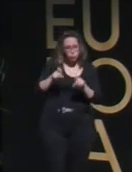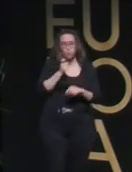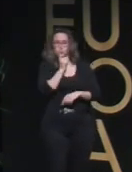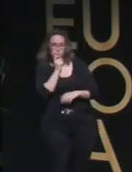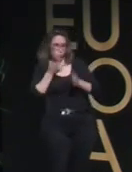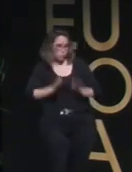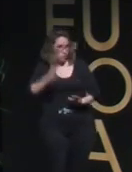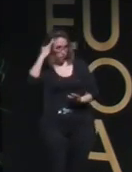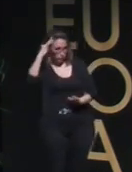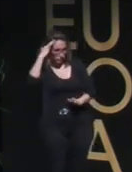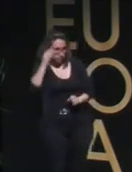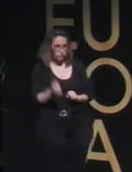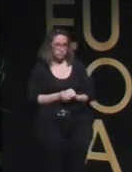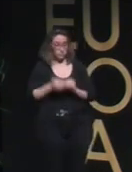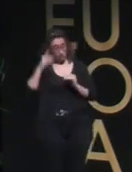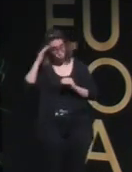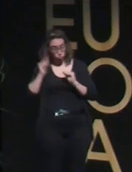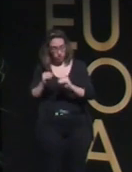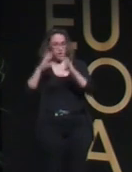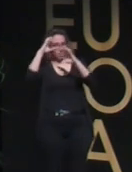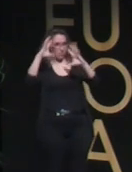¿vale? El cerebro del adolescente.